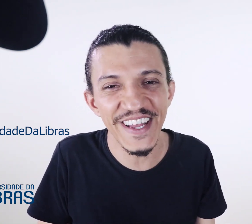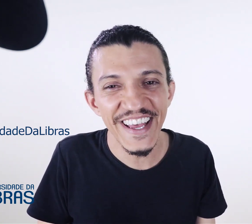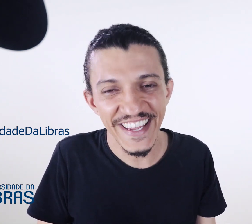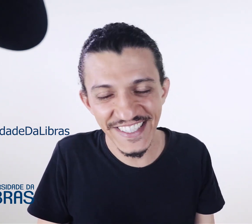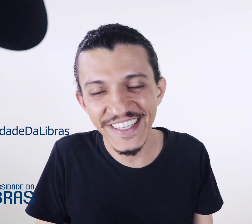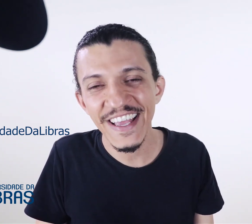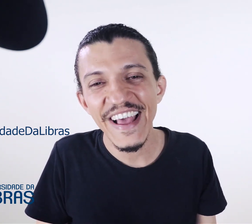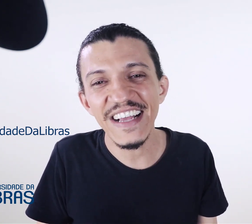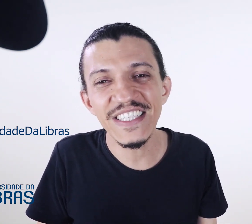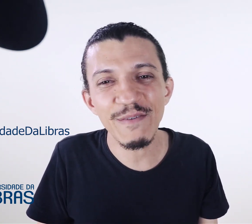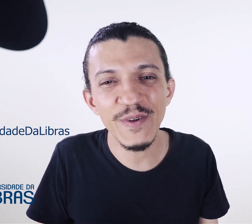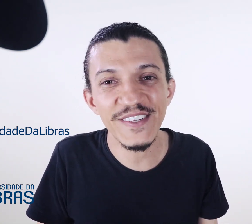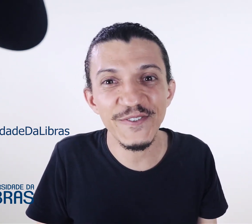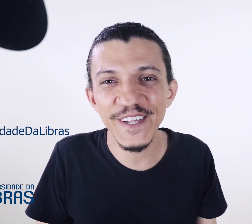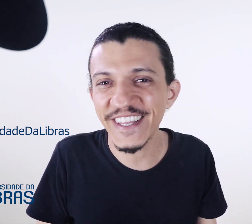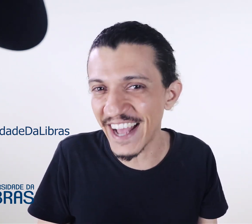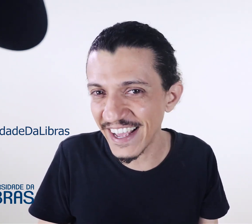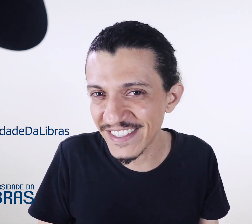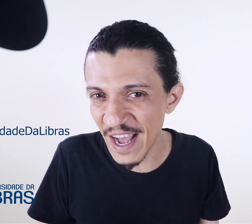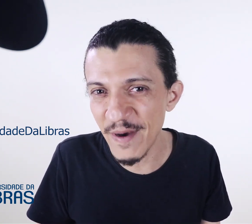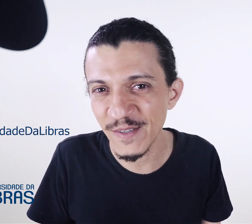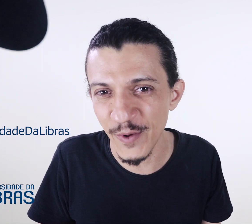E assim a gente vai poder se conectar e estar mais próximo.